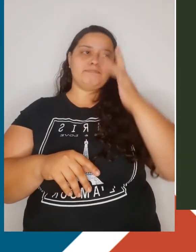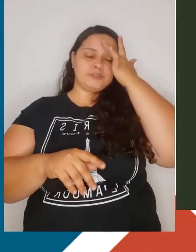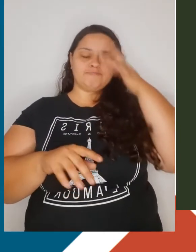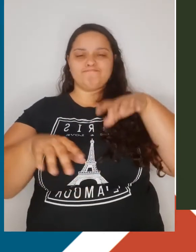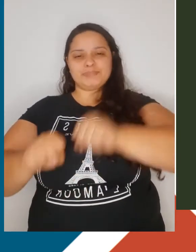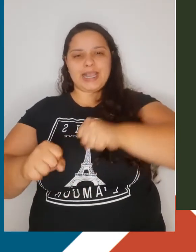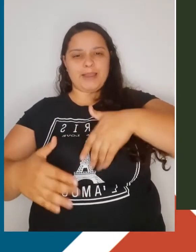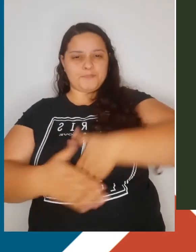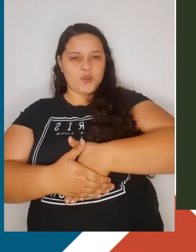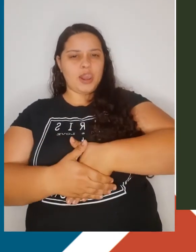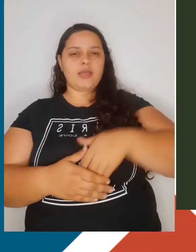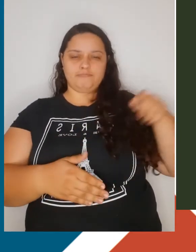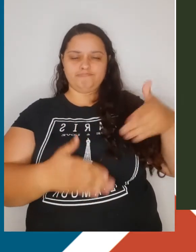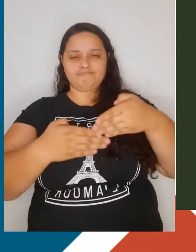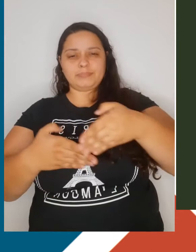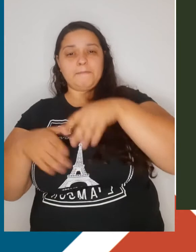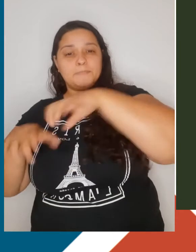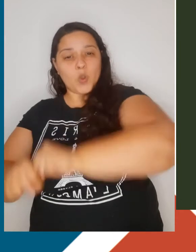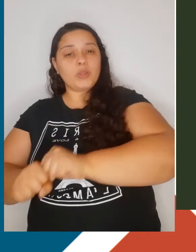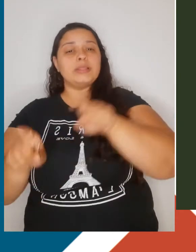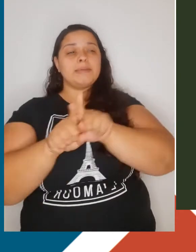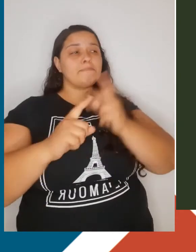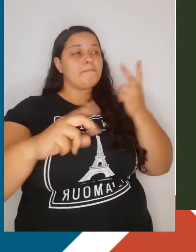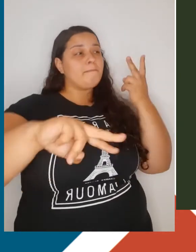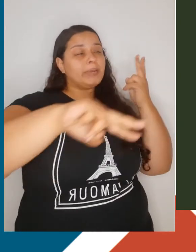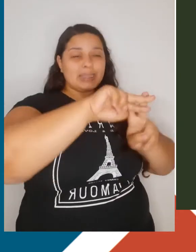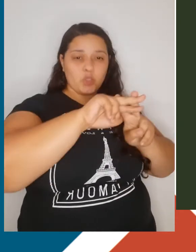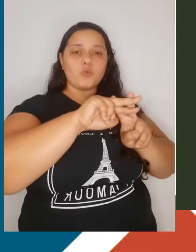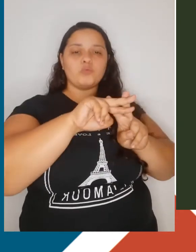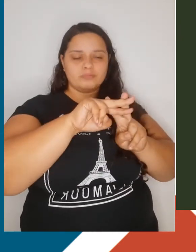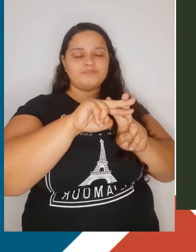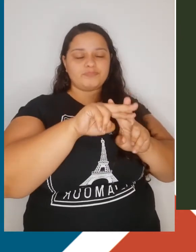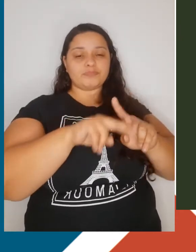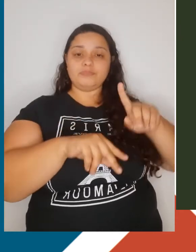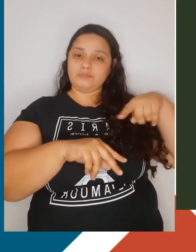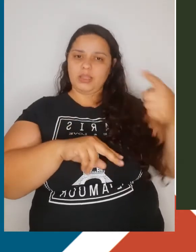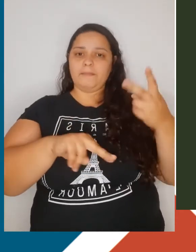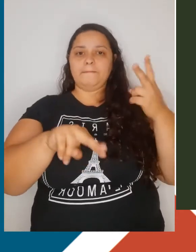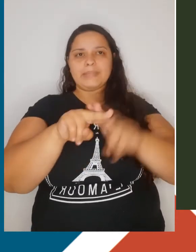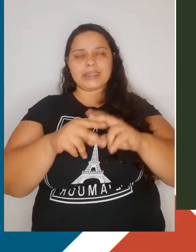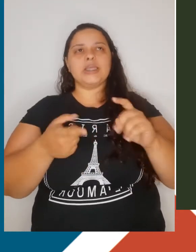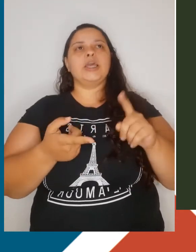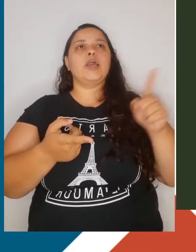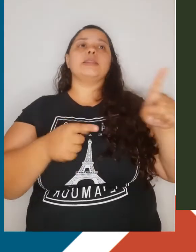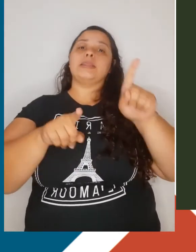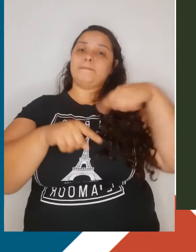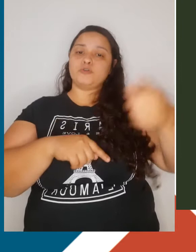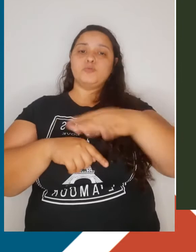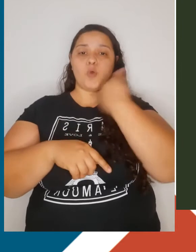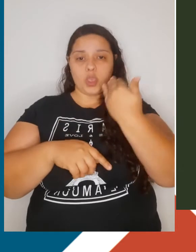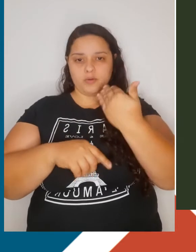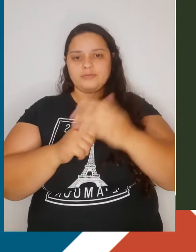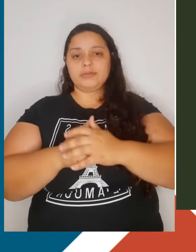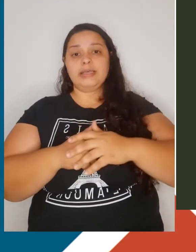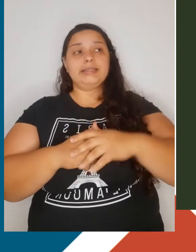forças napoleônicas e é deportado para a França, onde morre um ano depois, na prisão. Os generais negros e mulatos